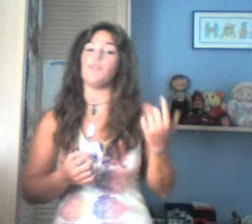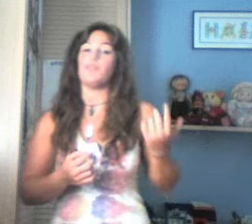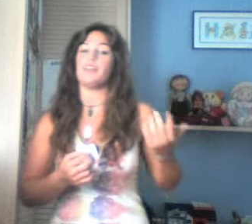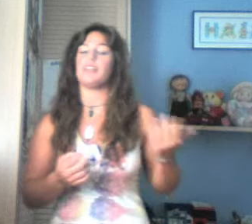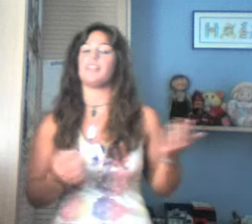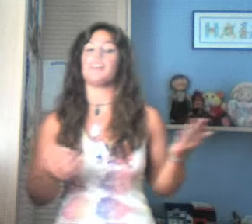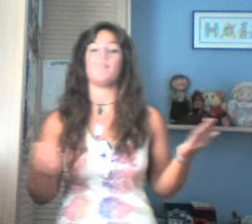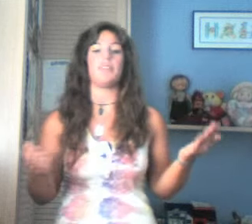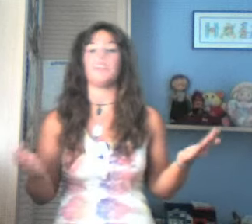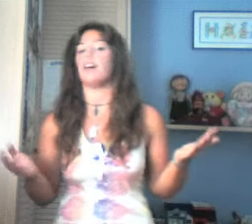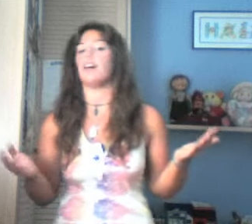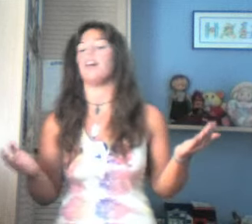en